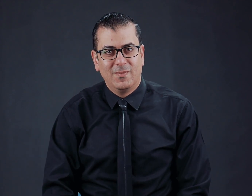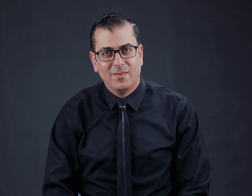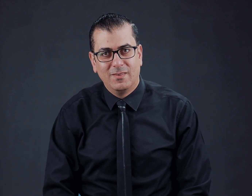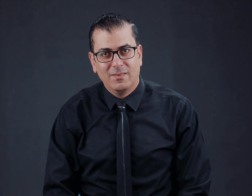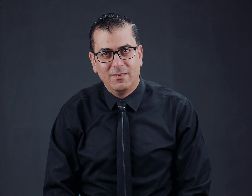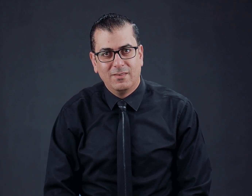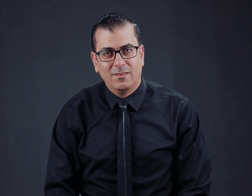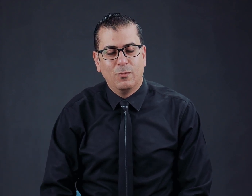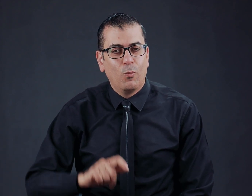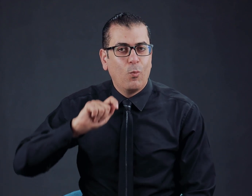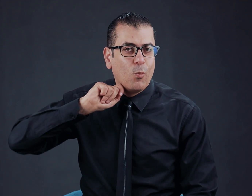محافظة.